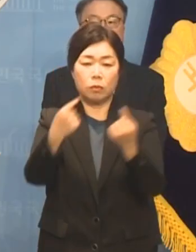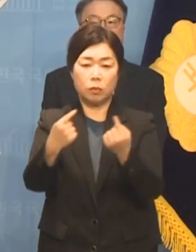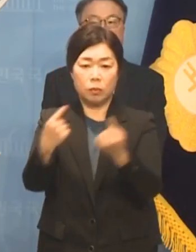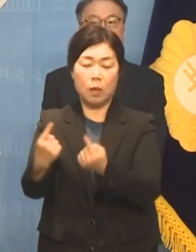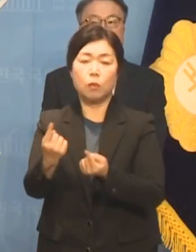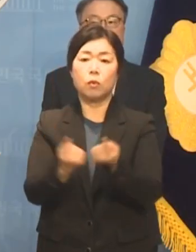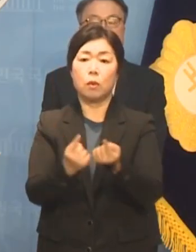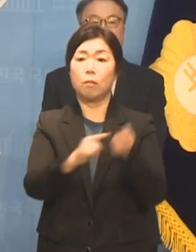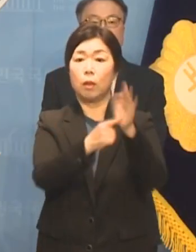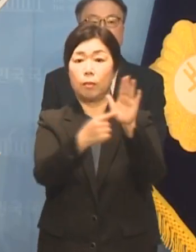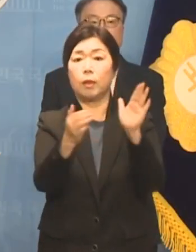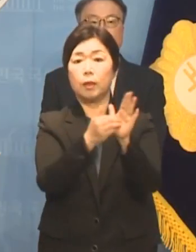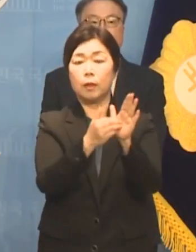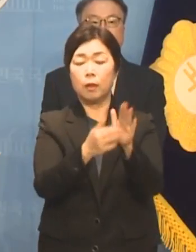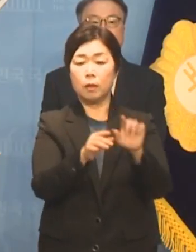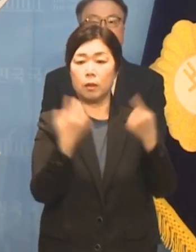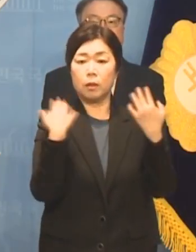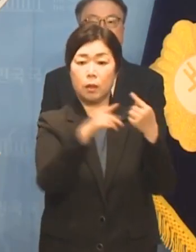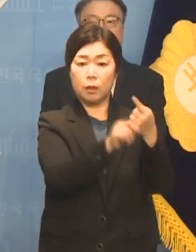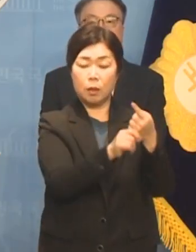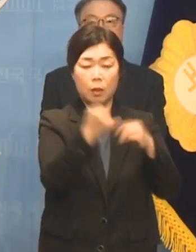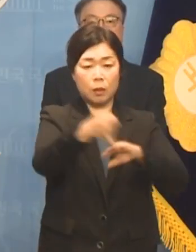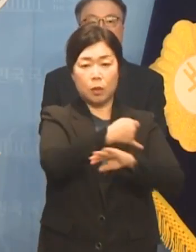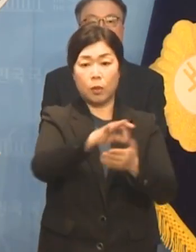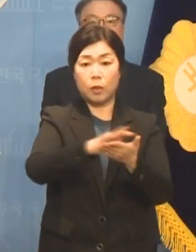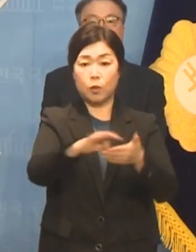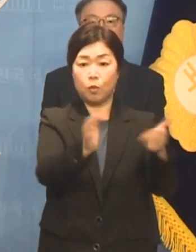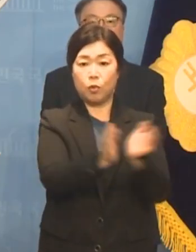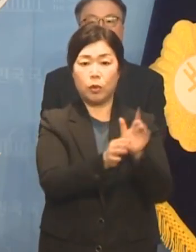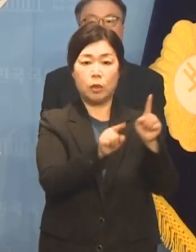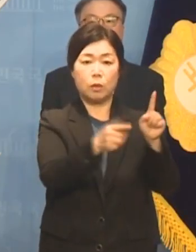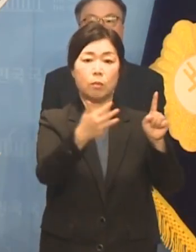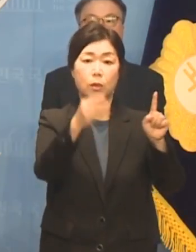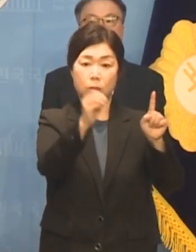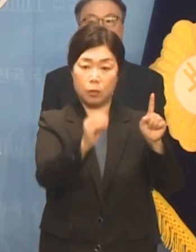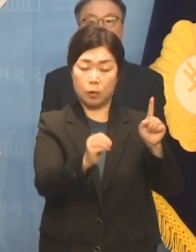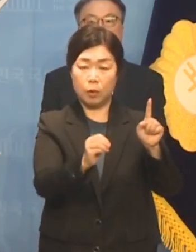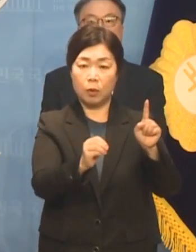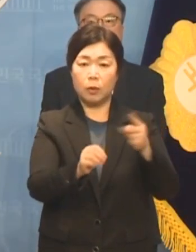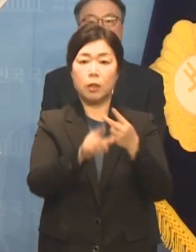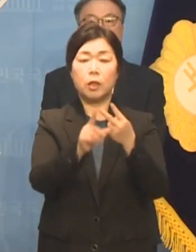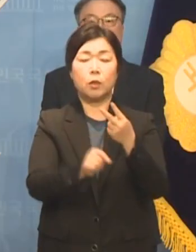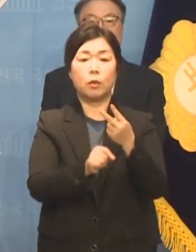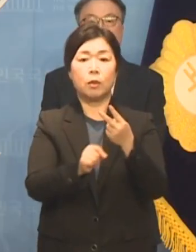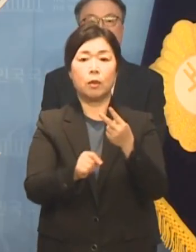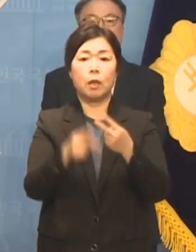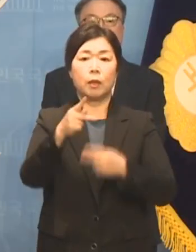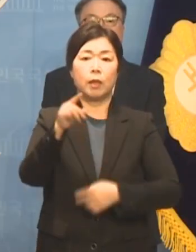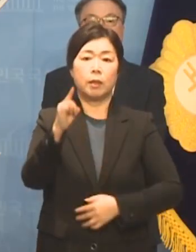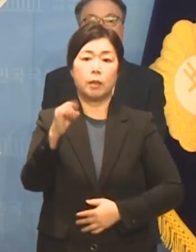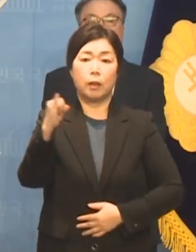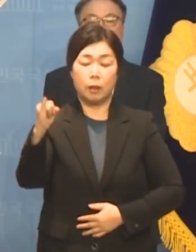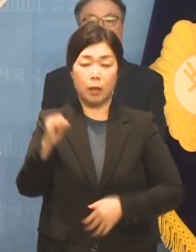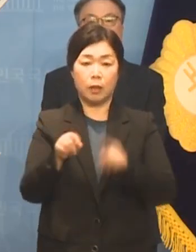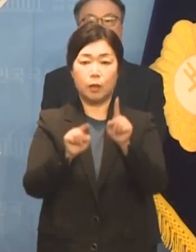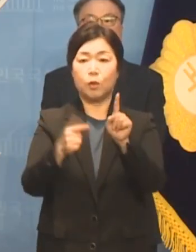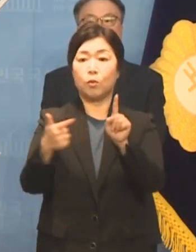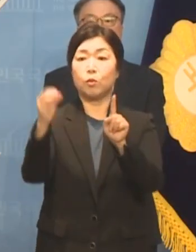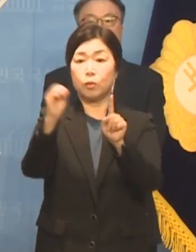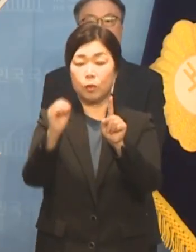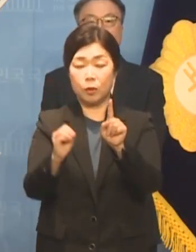있습니다. 지난 1월 기획재정부가 1.8, 2월 중 KDI가